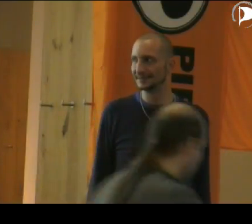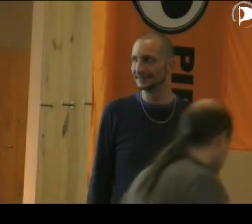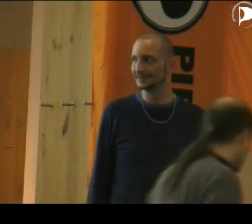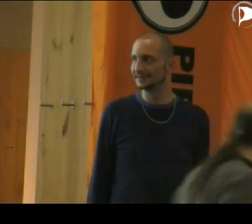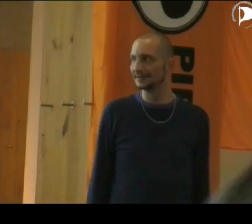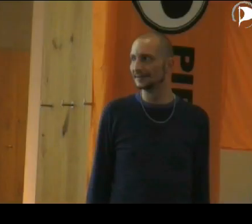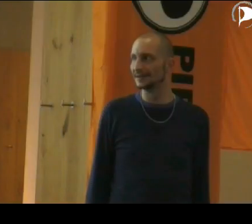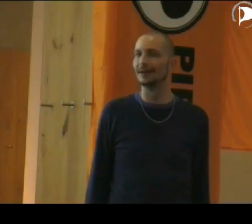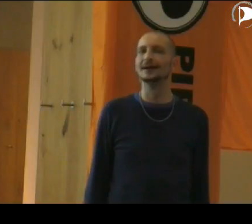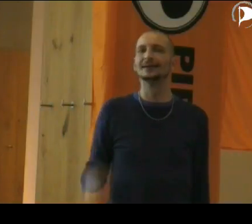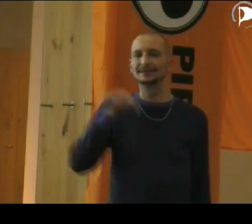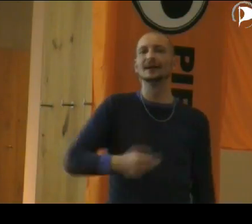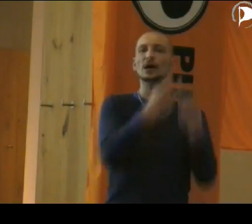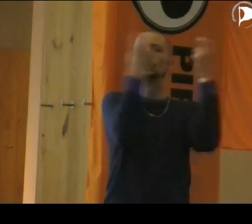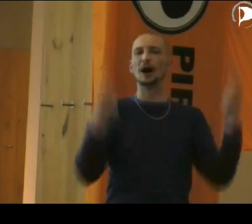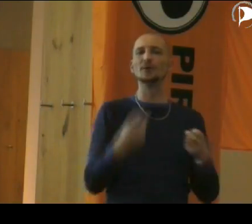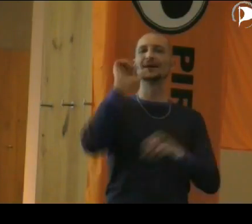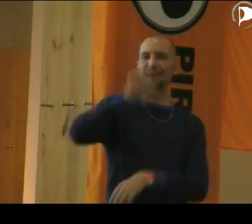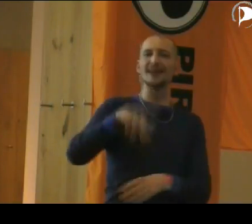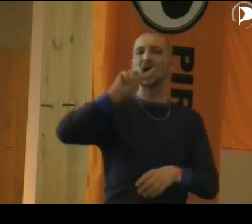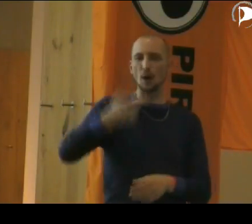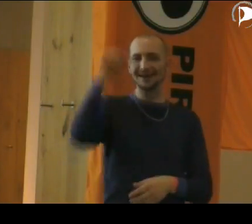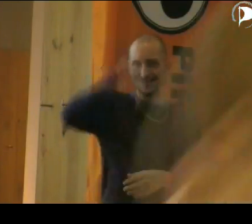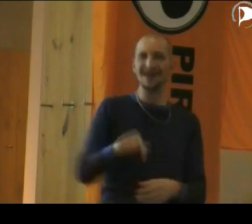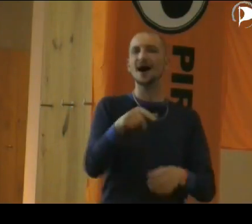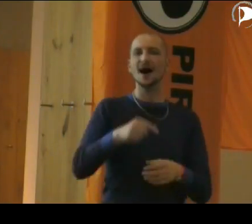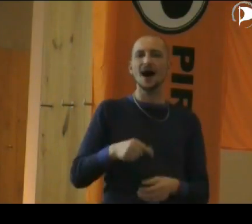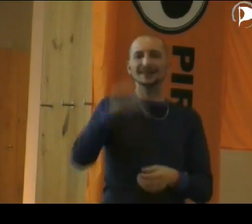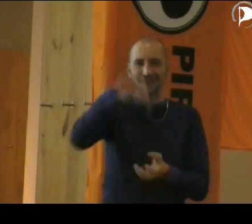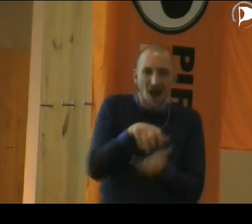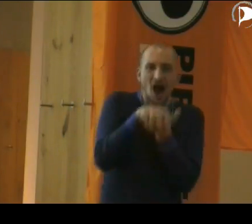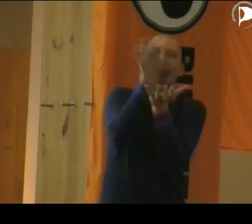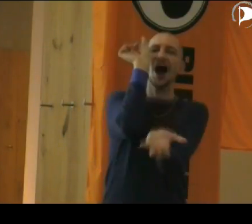du kannst da kann ja auch mal groß schweizer buchpreis